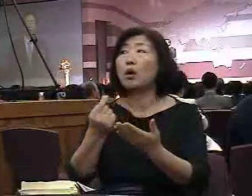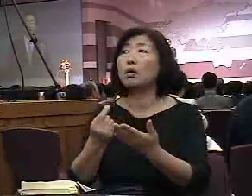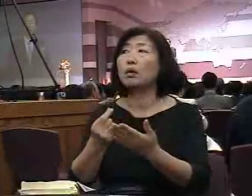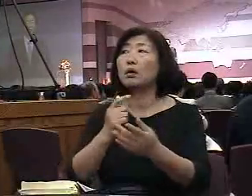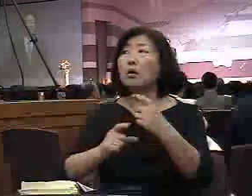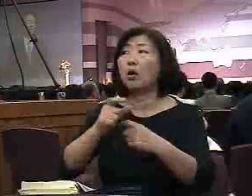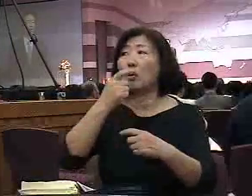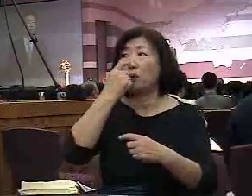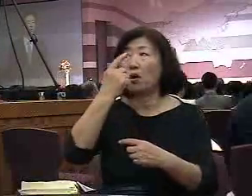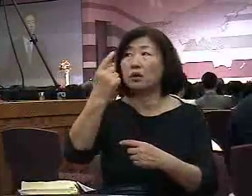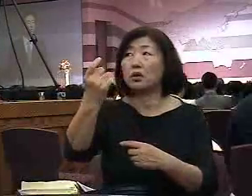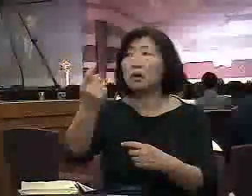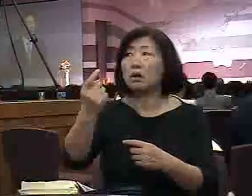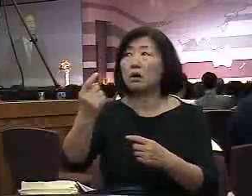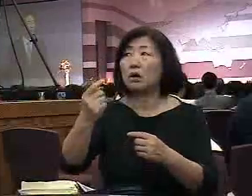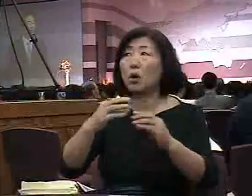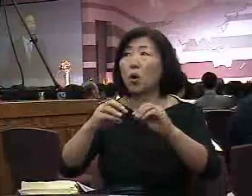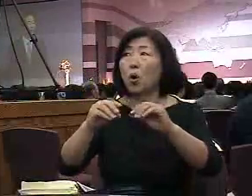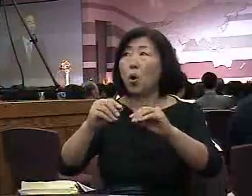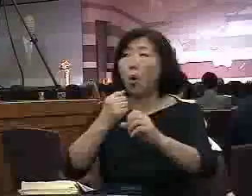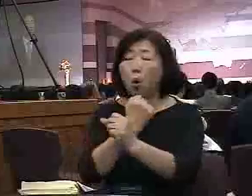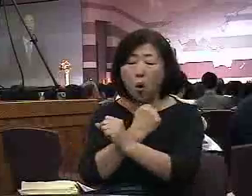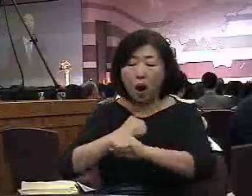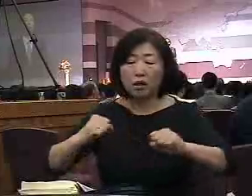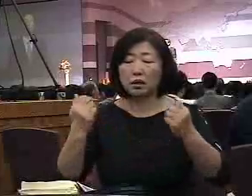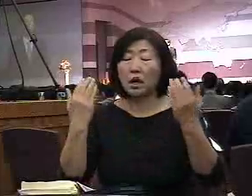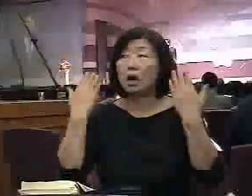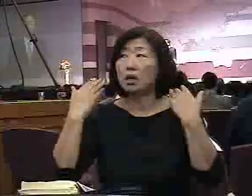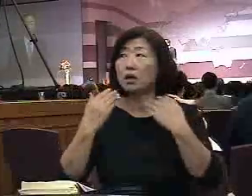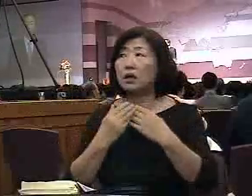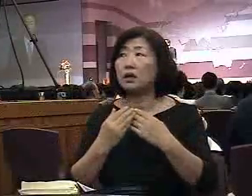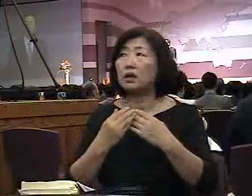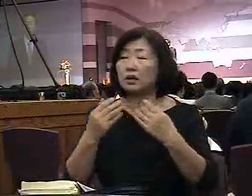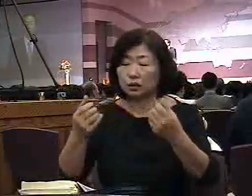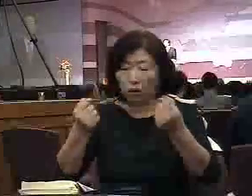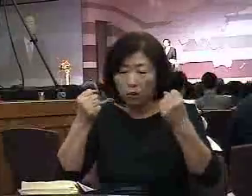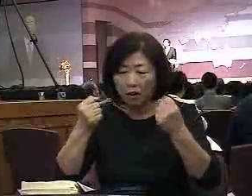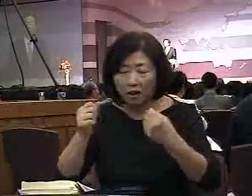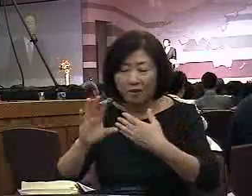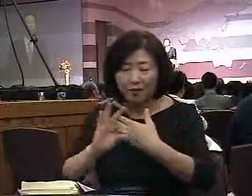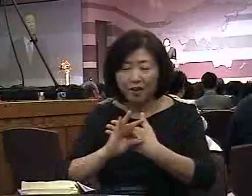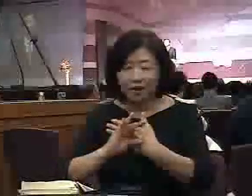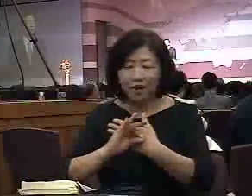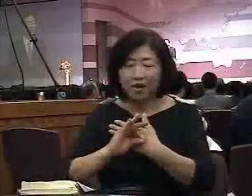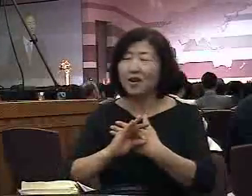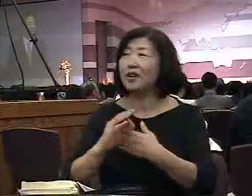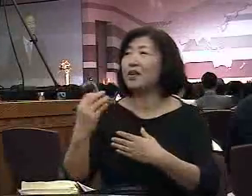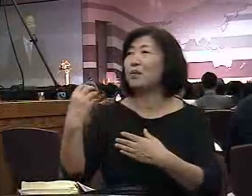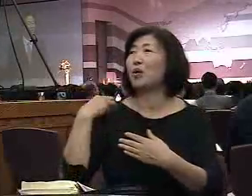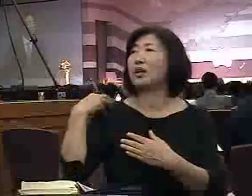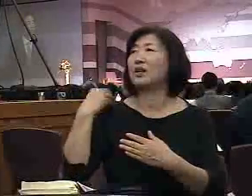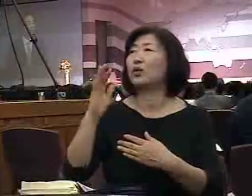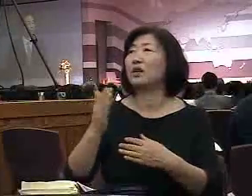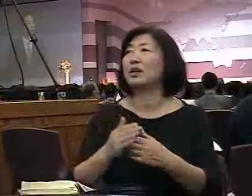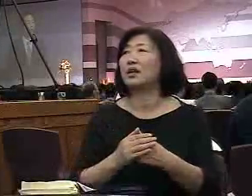멋있는 것은 이 광야 학교는 입학만 하면 졸업이 보장됩니다. 입학만 하면 돼요.